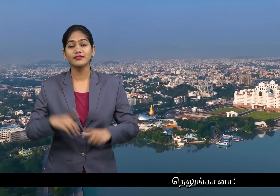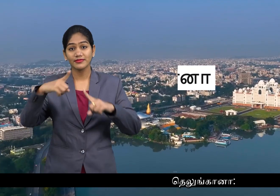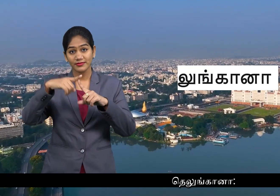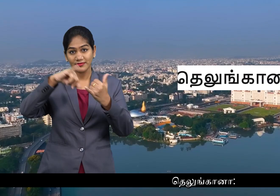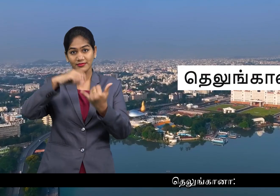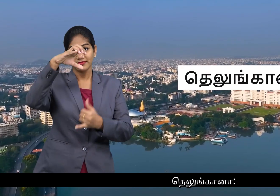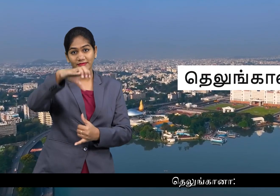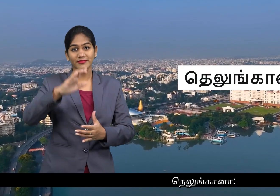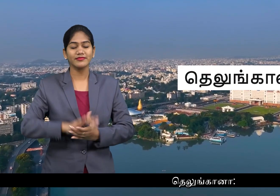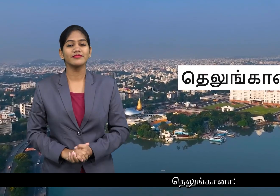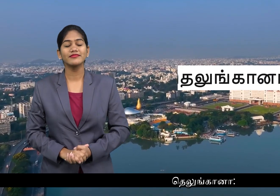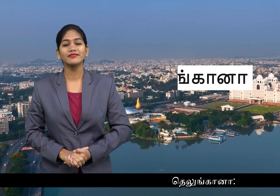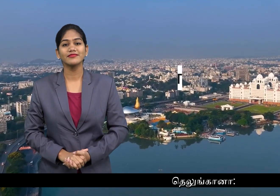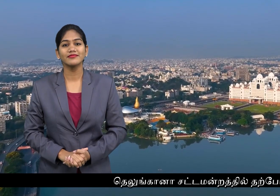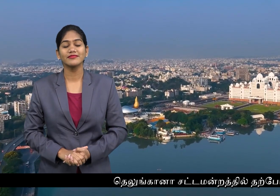தெலுங்கானா